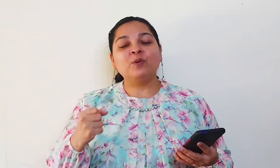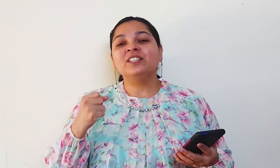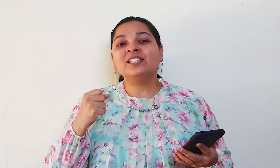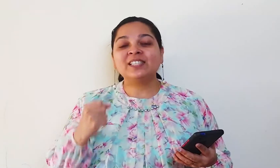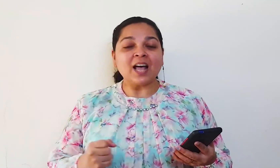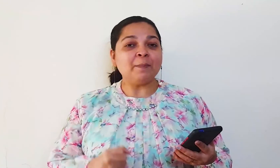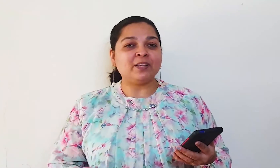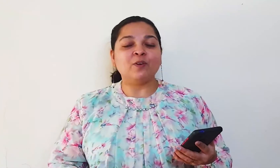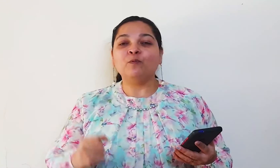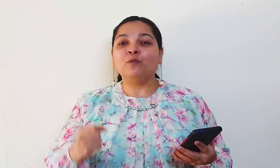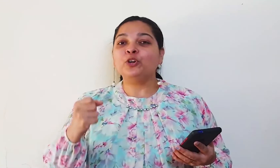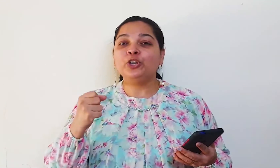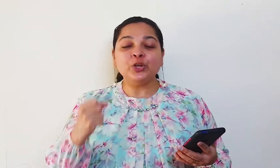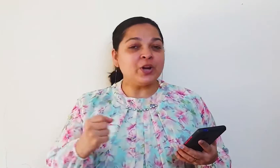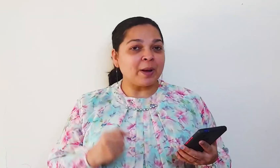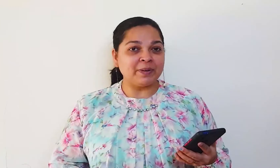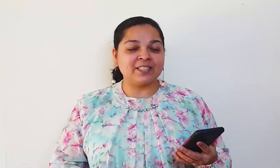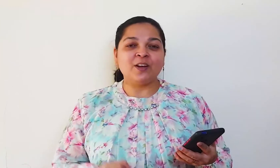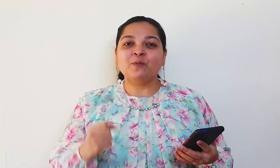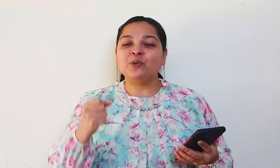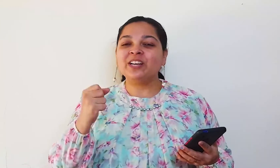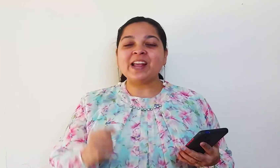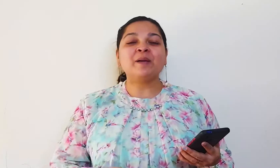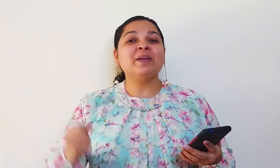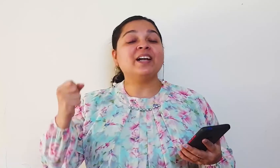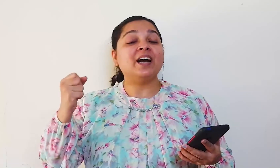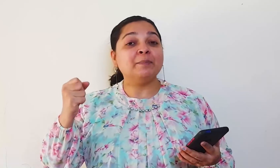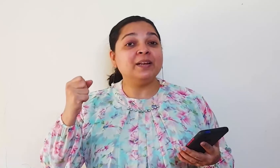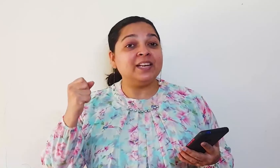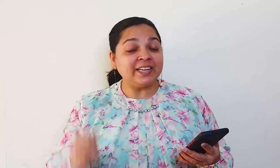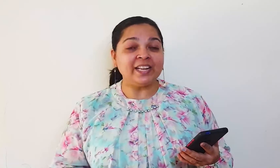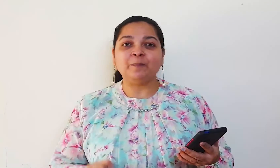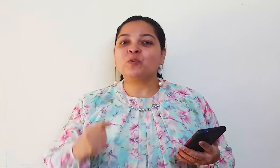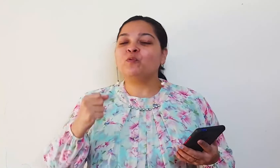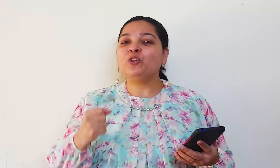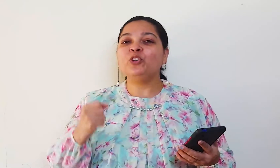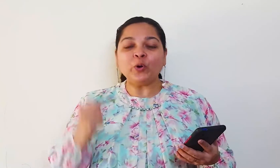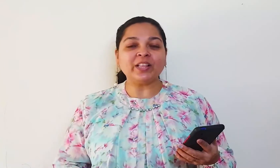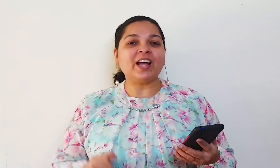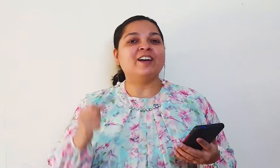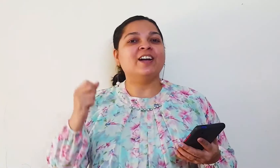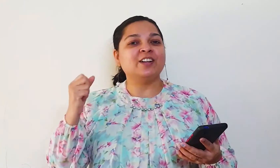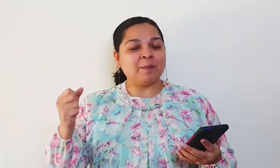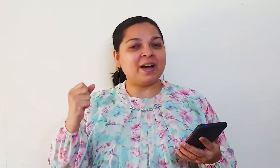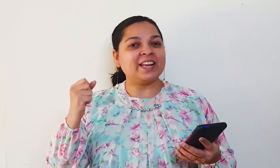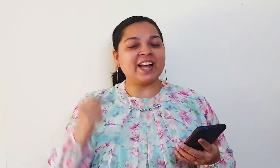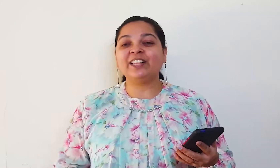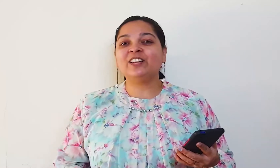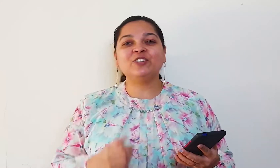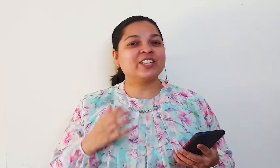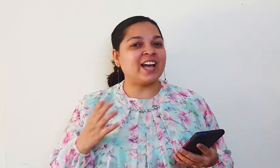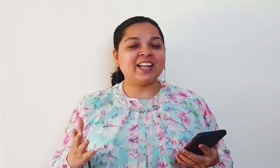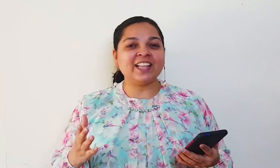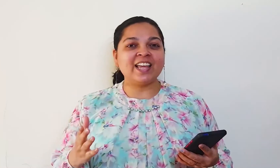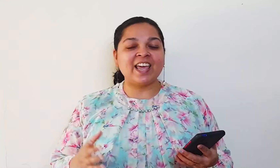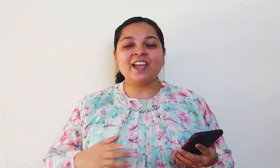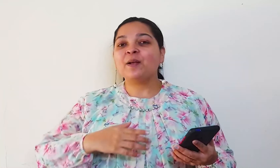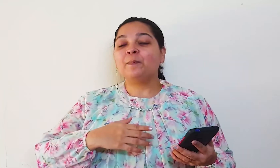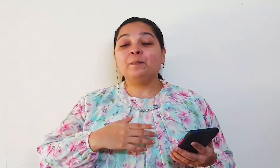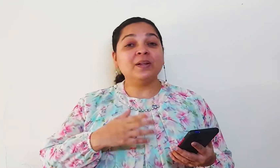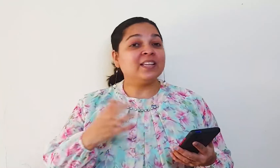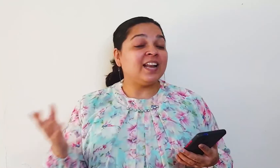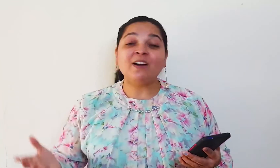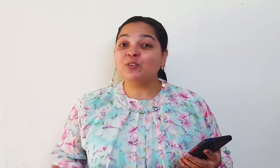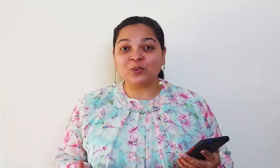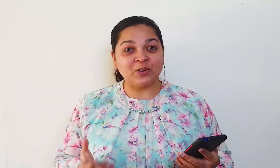भएको छ त्यसले हाम्रोमा परिवर्तन ल्याउँछ। हालेलुया। यसलाई हामी सामर्थ्य पनि भन्न सक्छौँ, शक्ति पनि भन्न सक्छौँ। थाहा